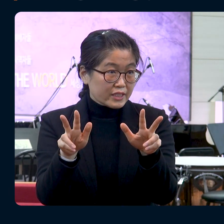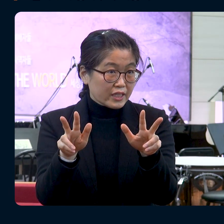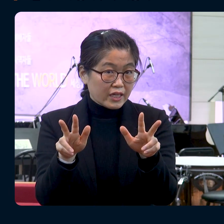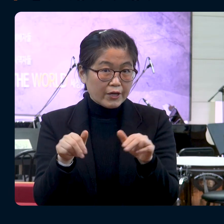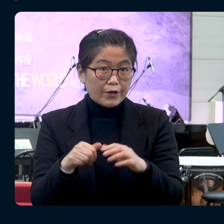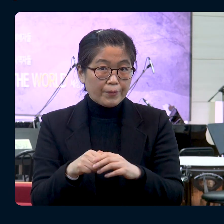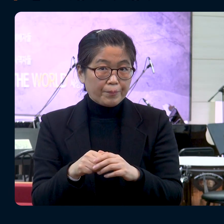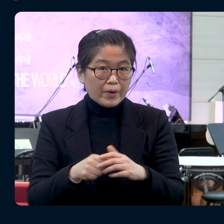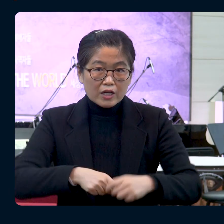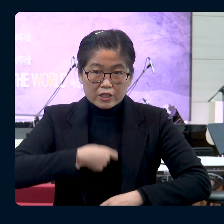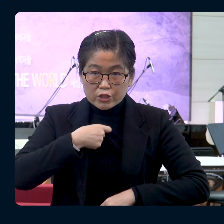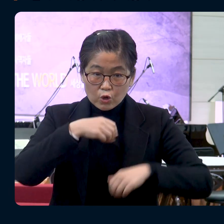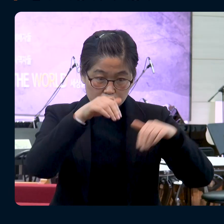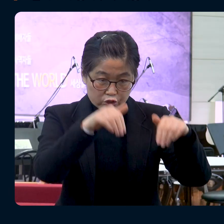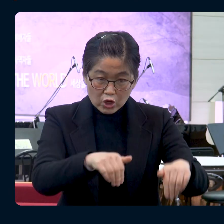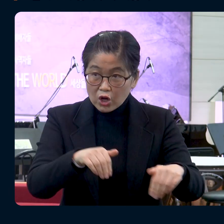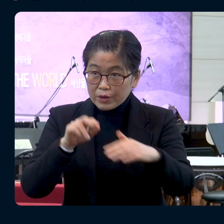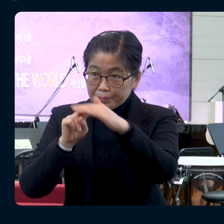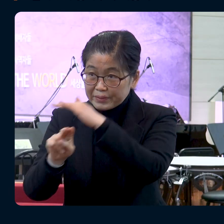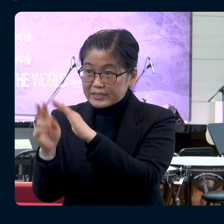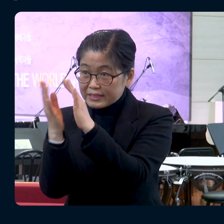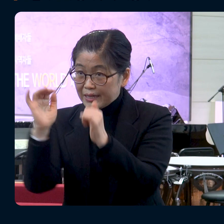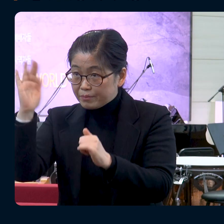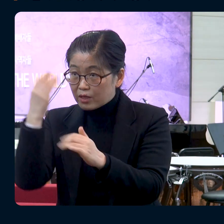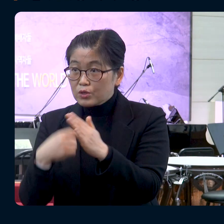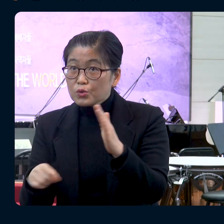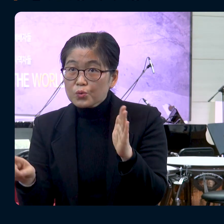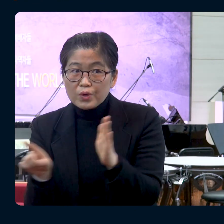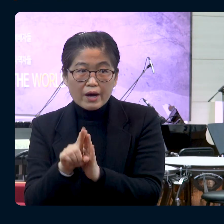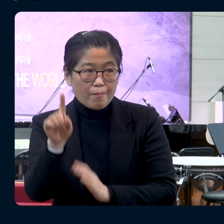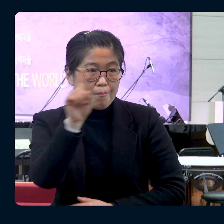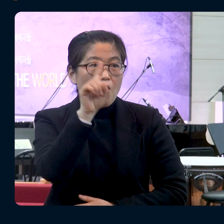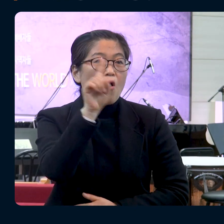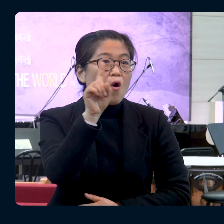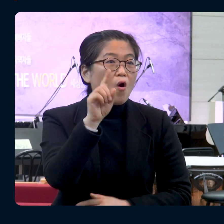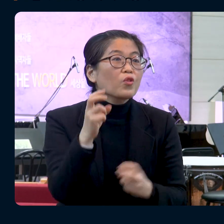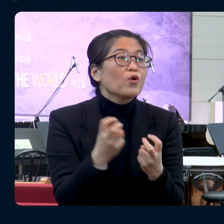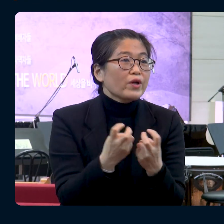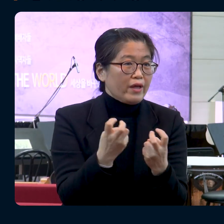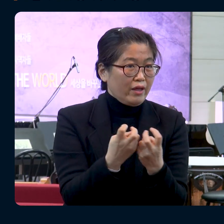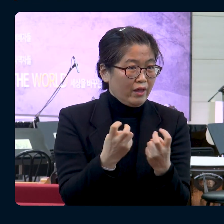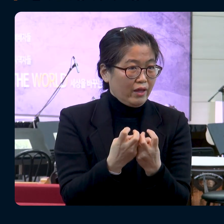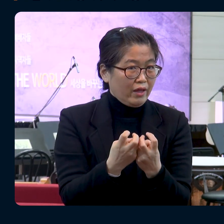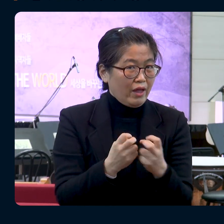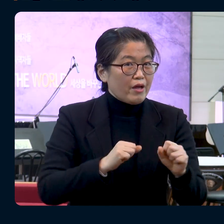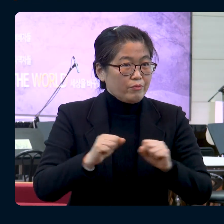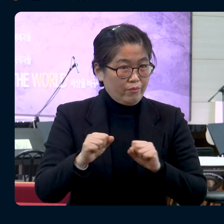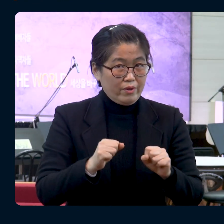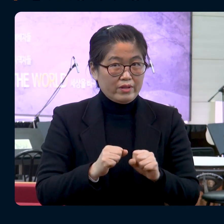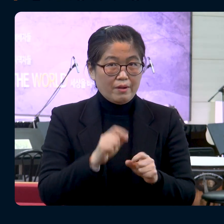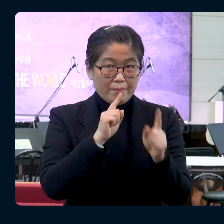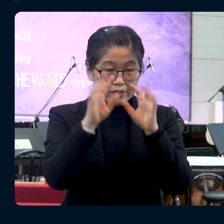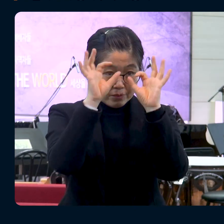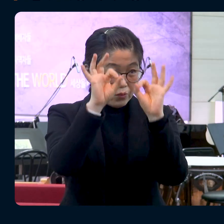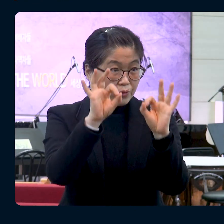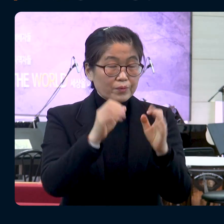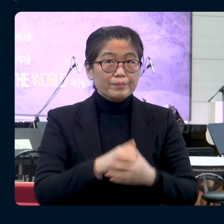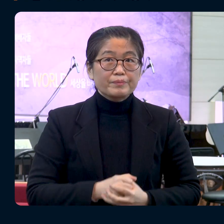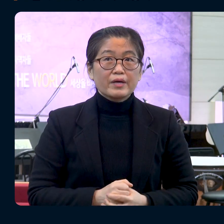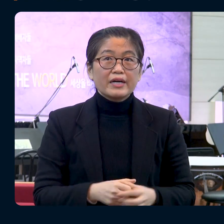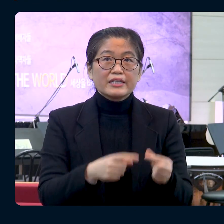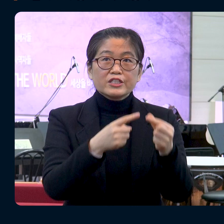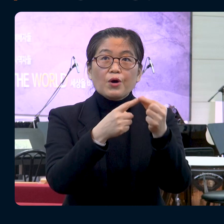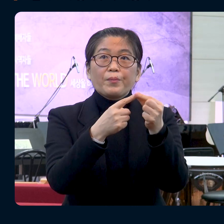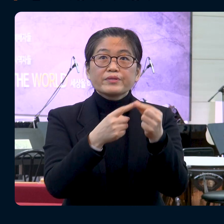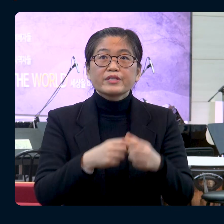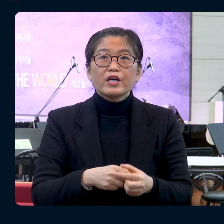그런 의로운 종, 비전의 사람이 되기 위해서 무엇을 어떻게 하는지, 이것을 함께 말씀을 통해서 보도록 하겠습니다.